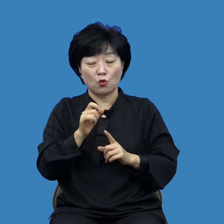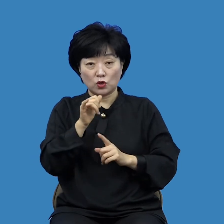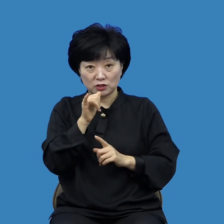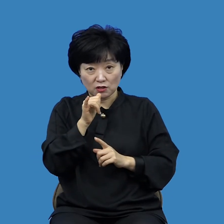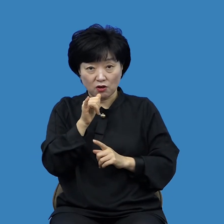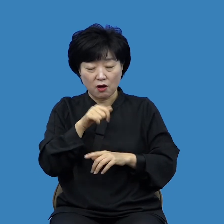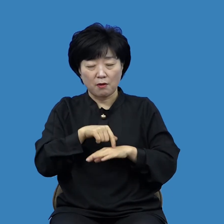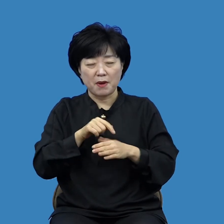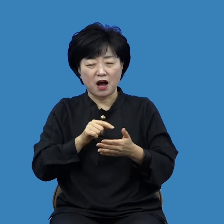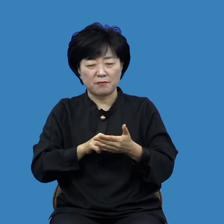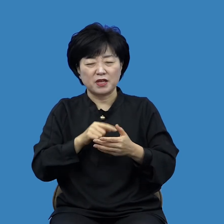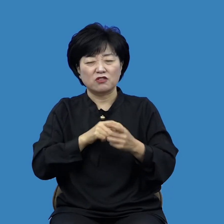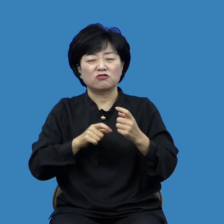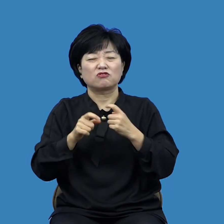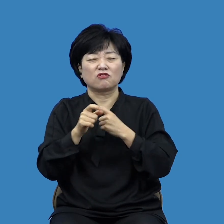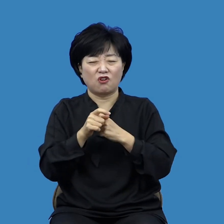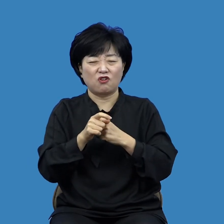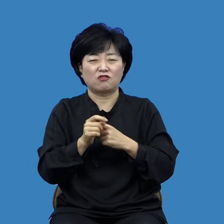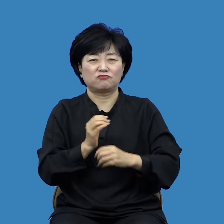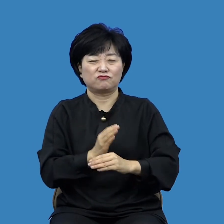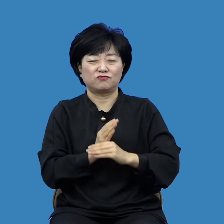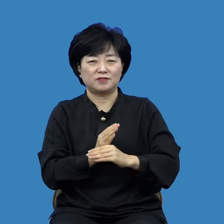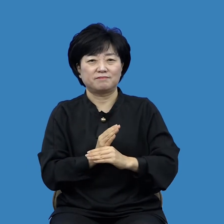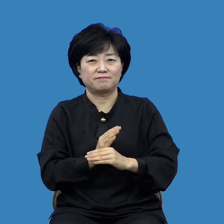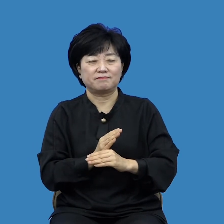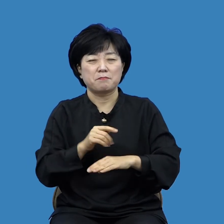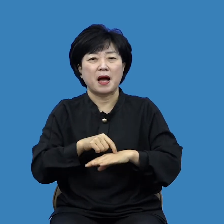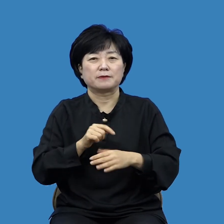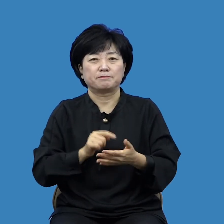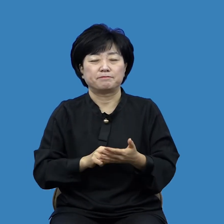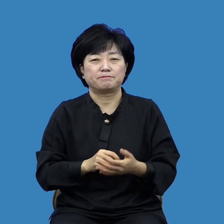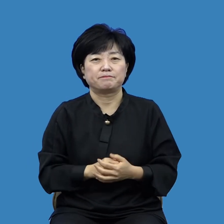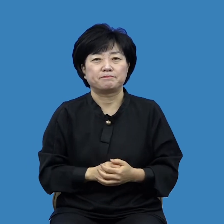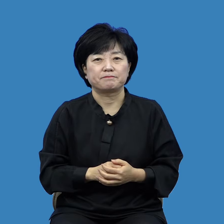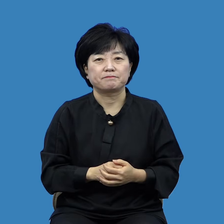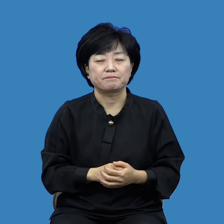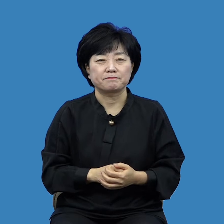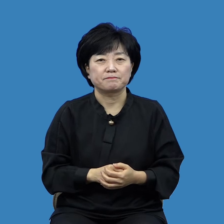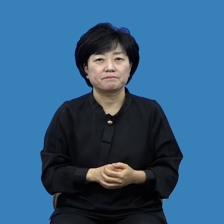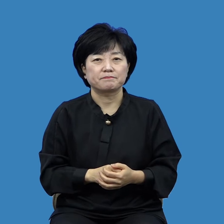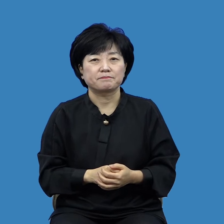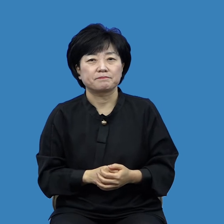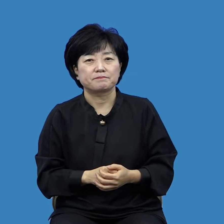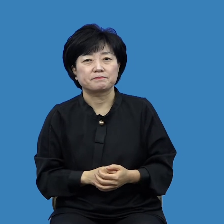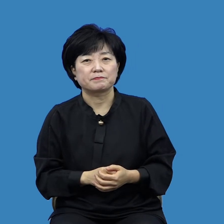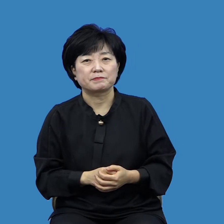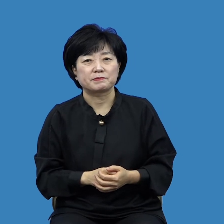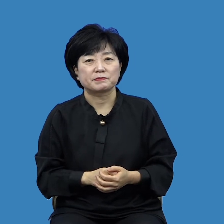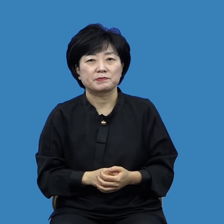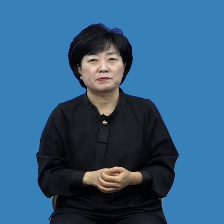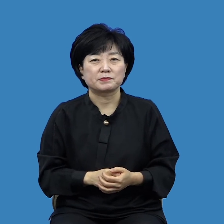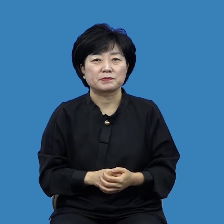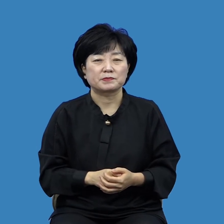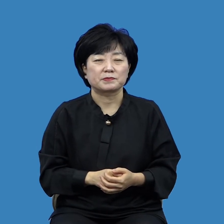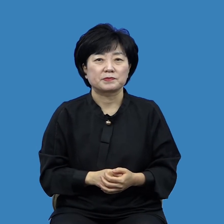더 본질적인 마음에 대한 얘기예요. 태도 또는 마음에 대한 얘기야.